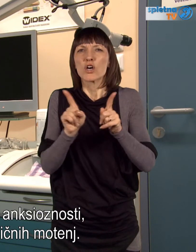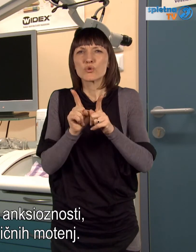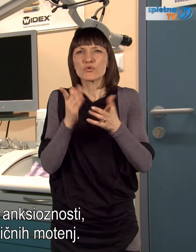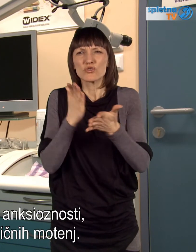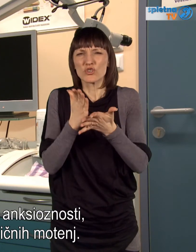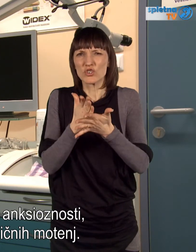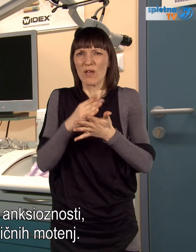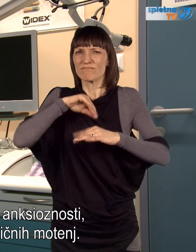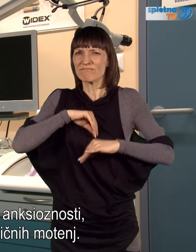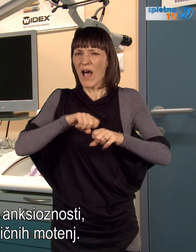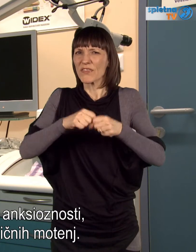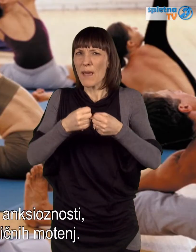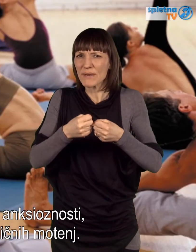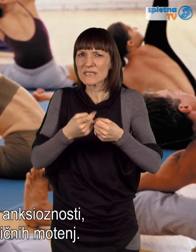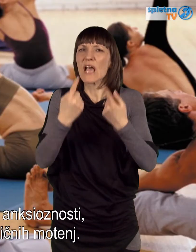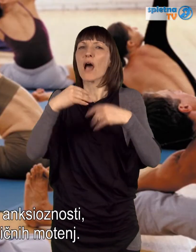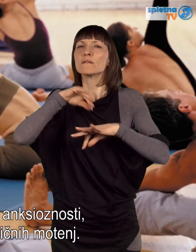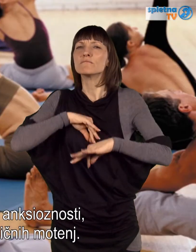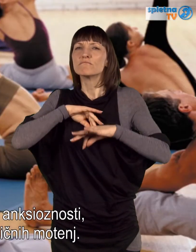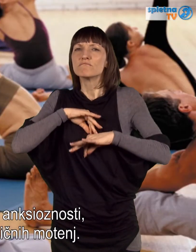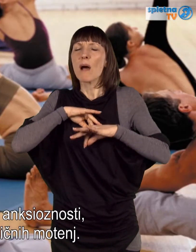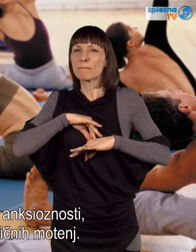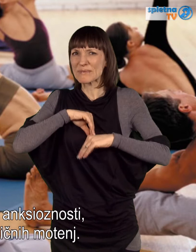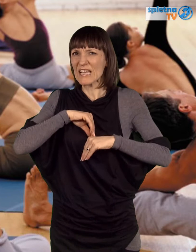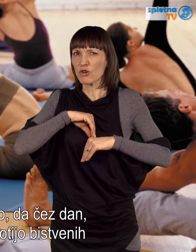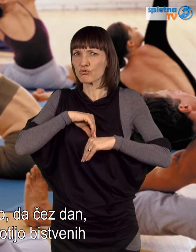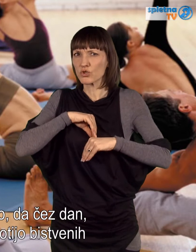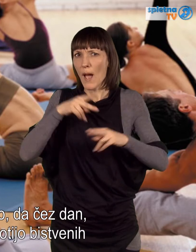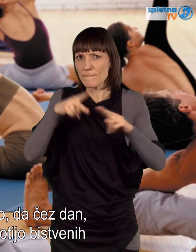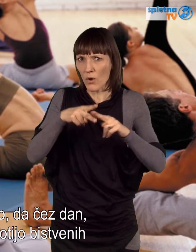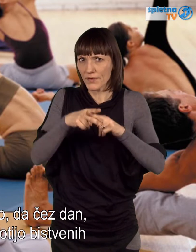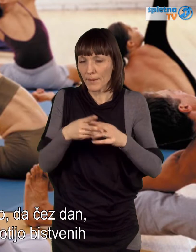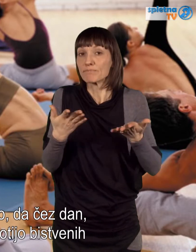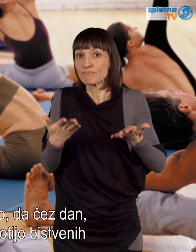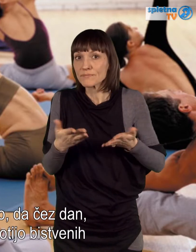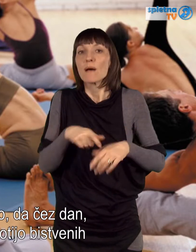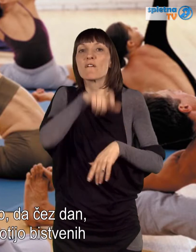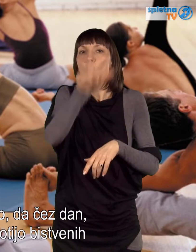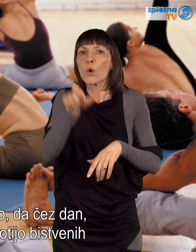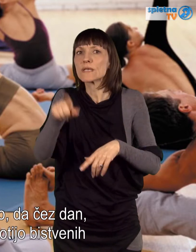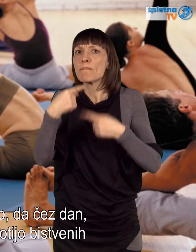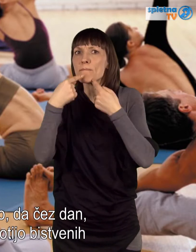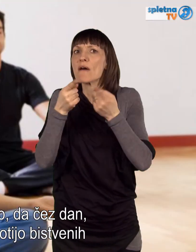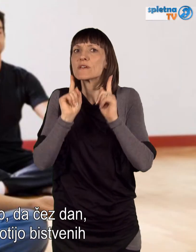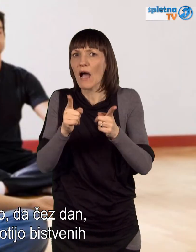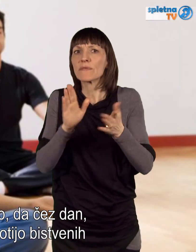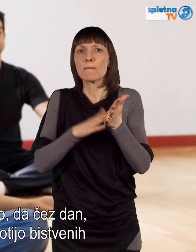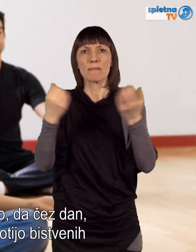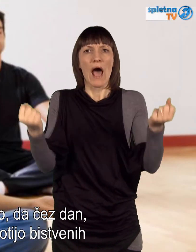do anksioznosti, depresije in drugih psihičnih motenj. Običajno pacienti opišejo tako: čez dan, ko so aktivni,